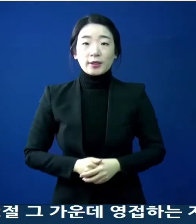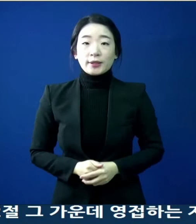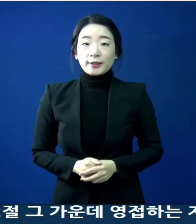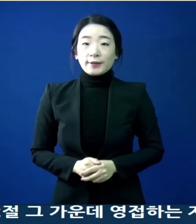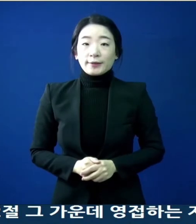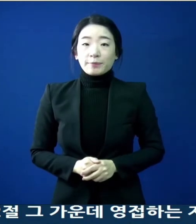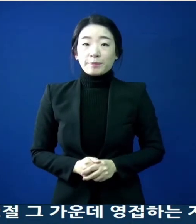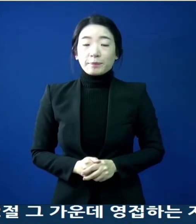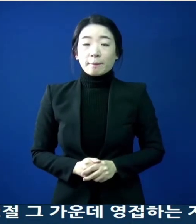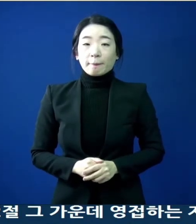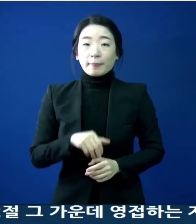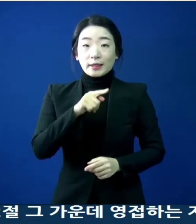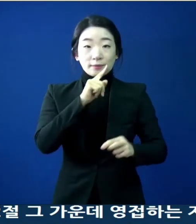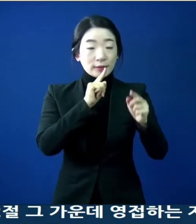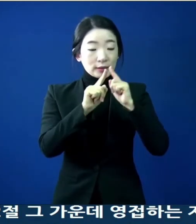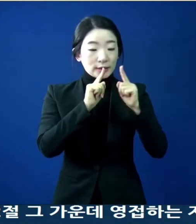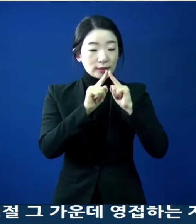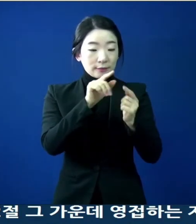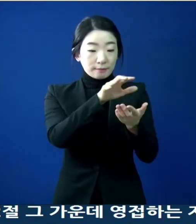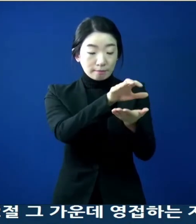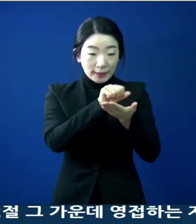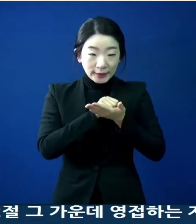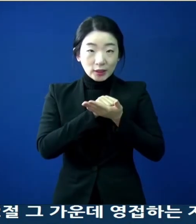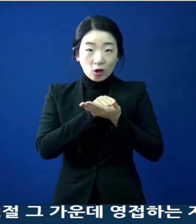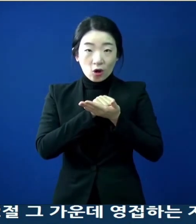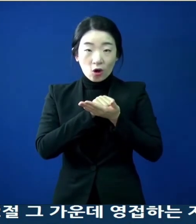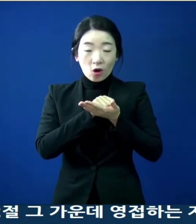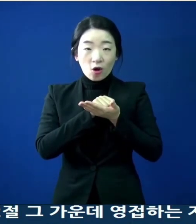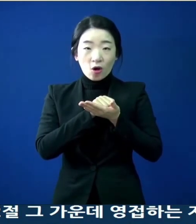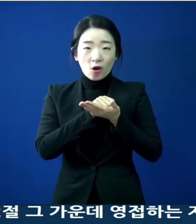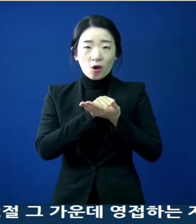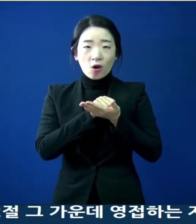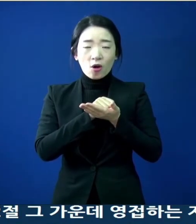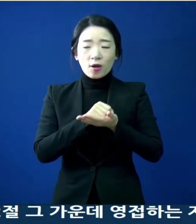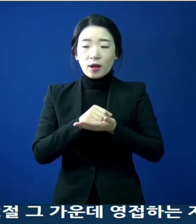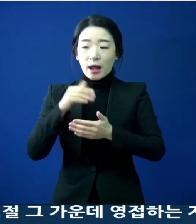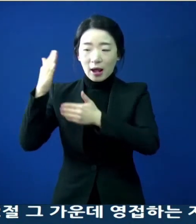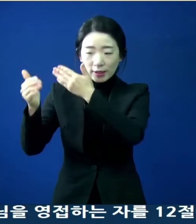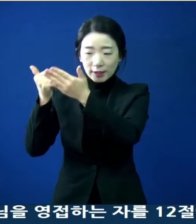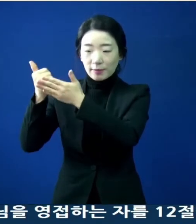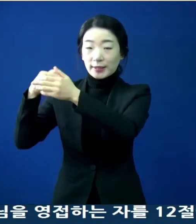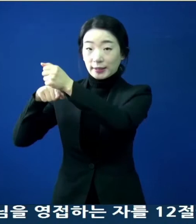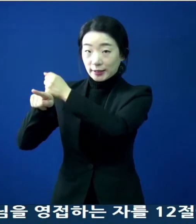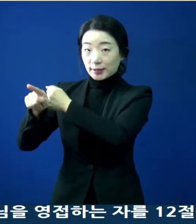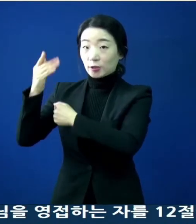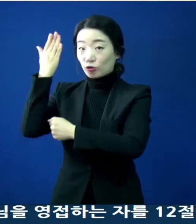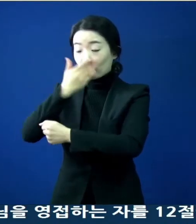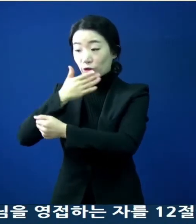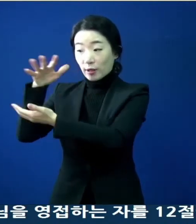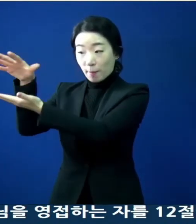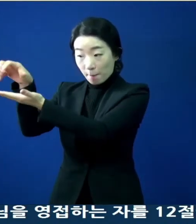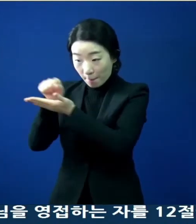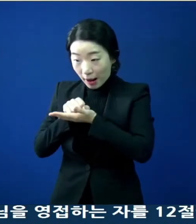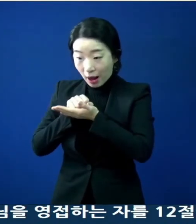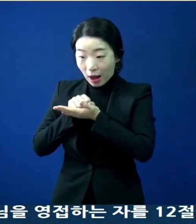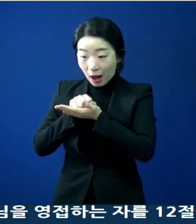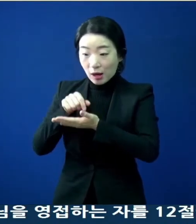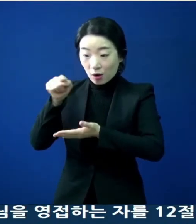그 말씀을 받아들이는 것, 순전히 그 뜻을 받아들이는 것이 영접이고,